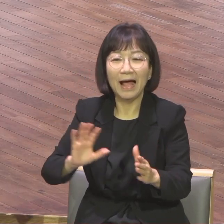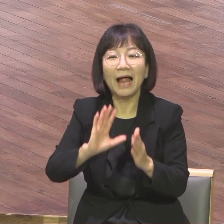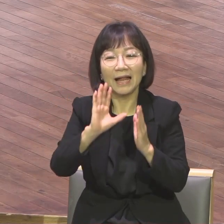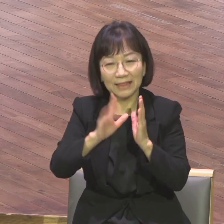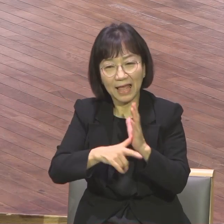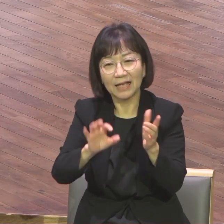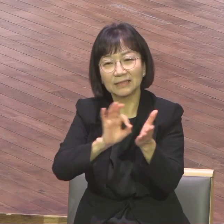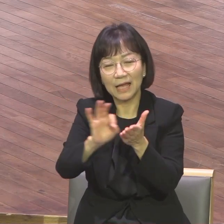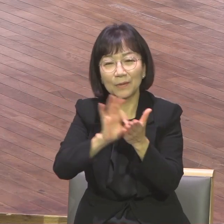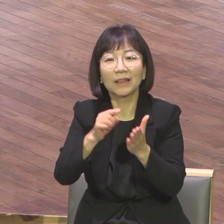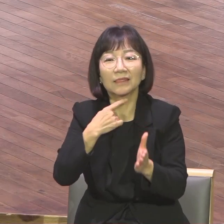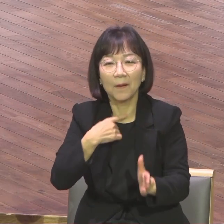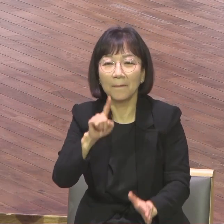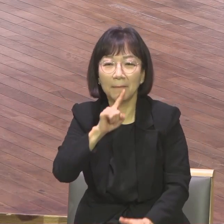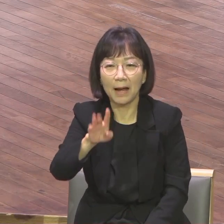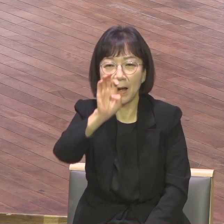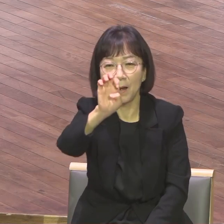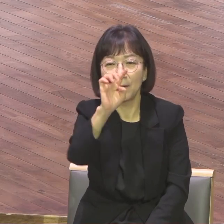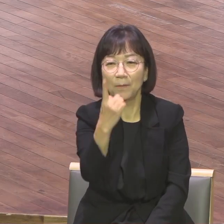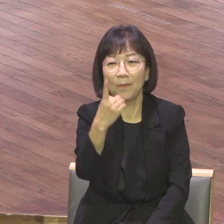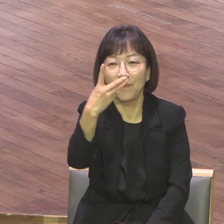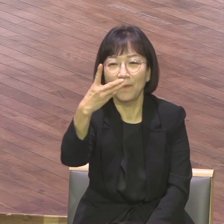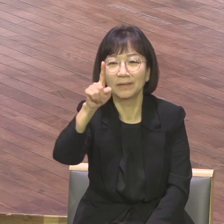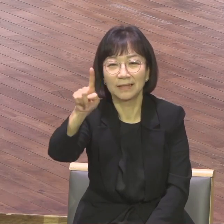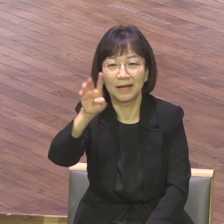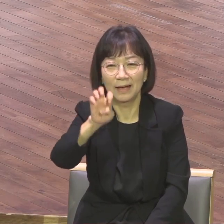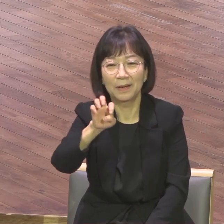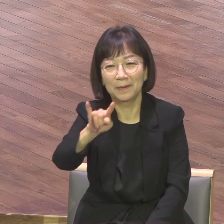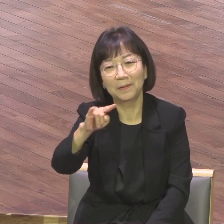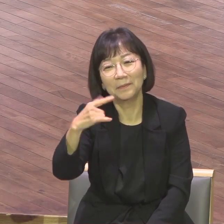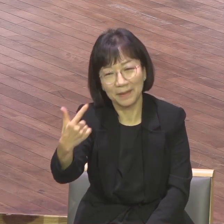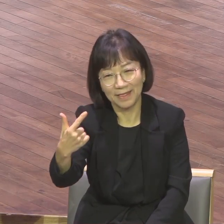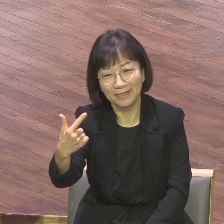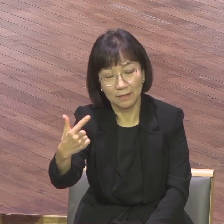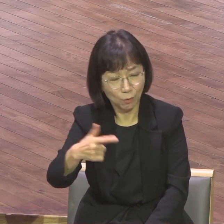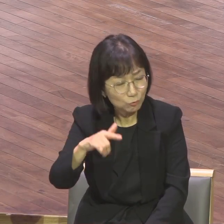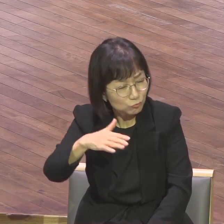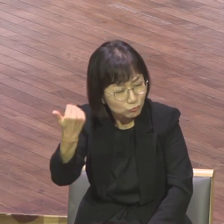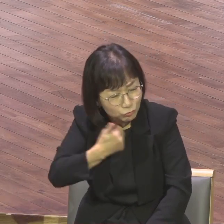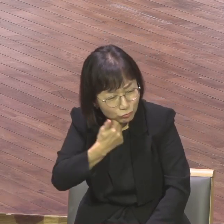이가 누구시길래 이때 포타펜이 나옵니다.